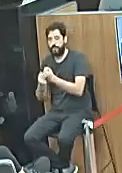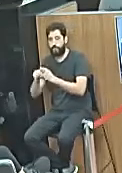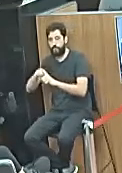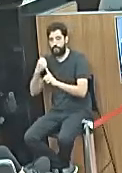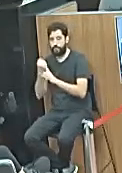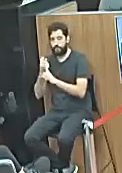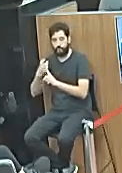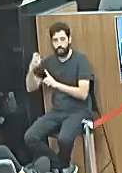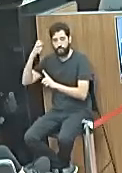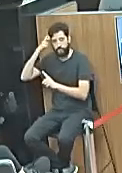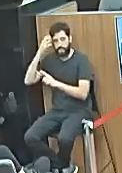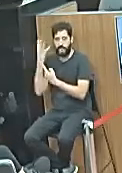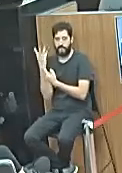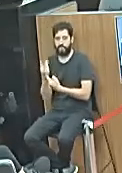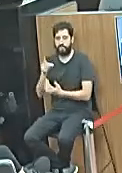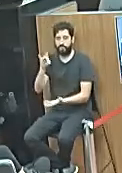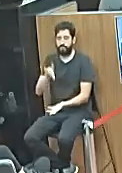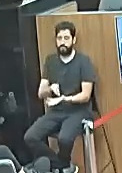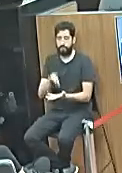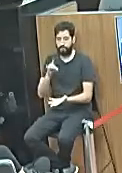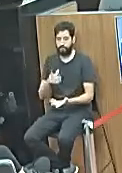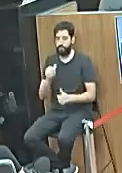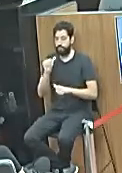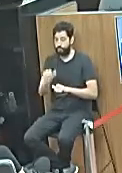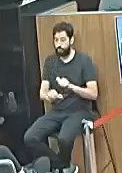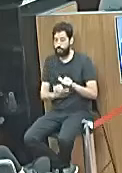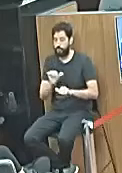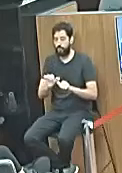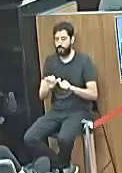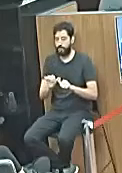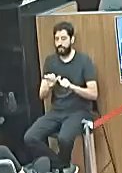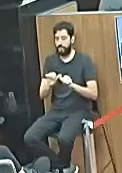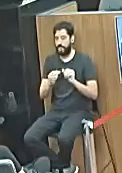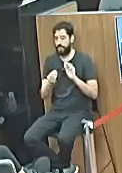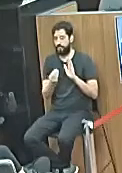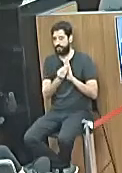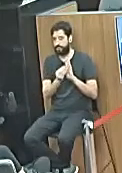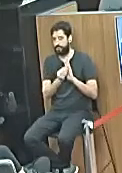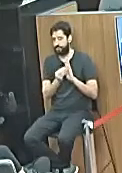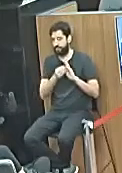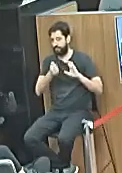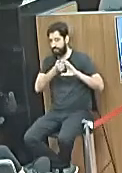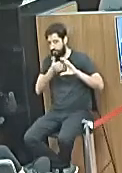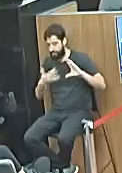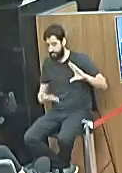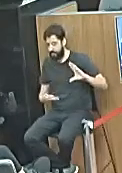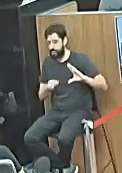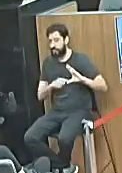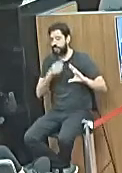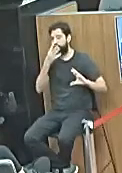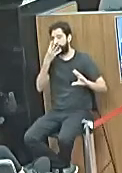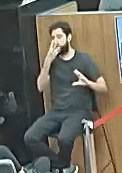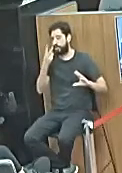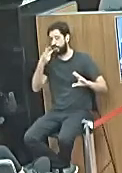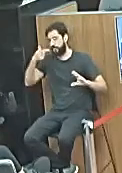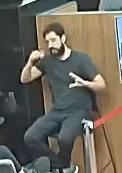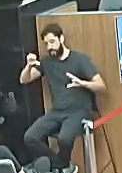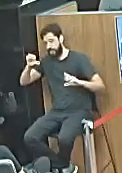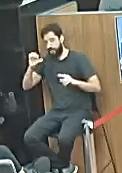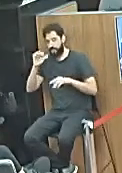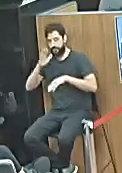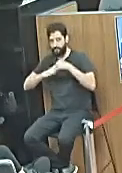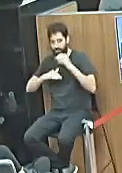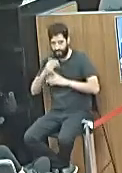artístico real alterar atributos da ação 4279 artesanato